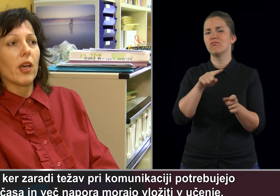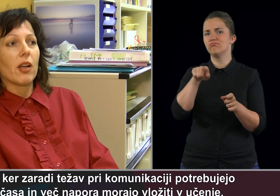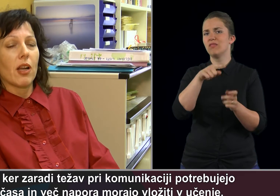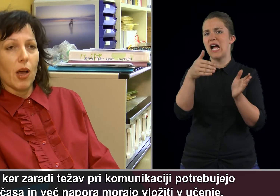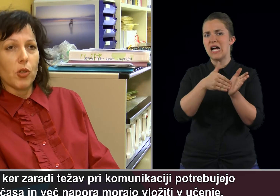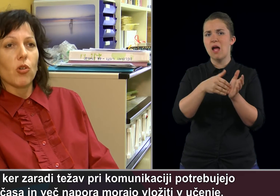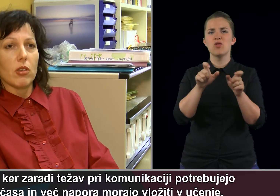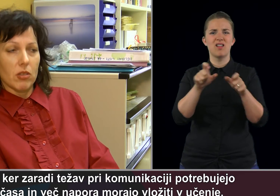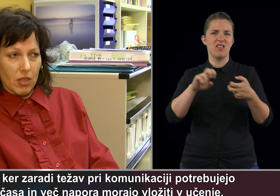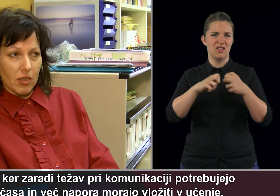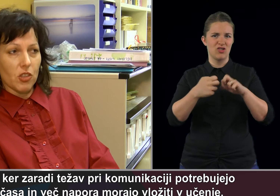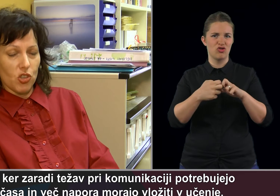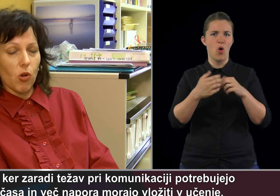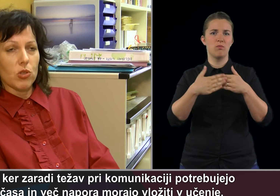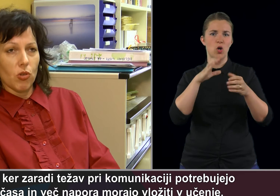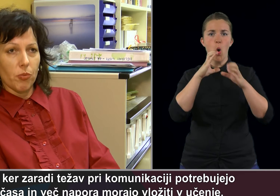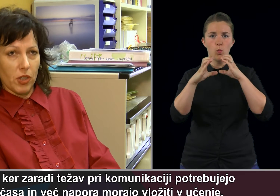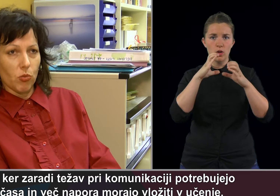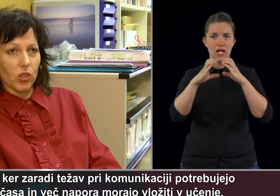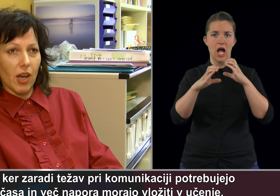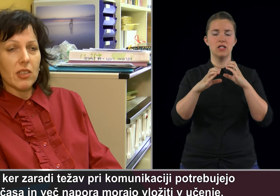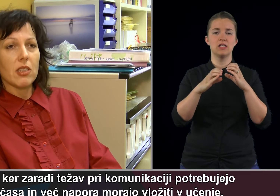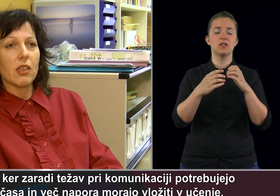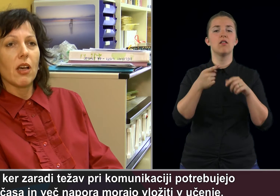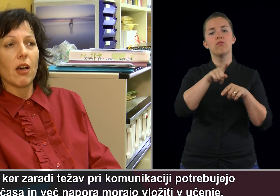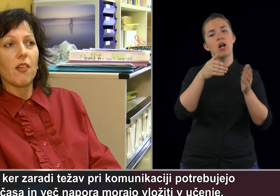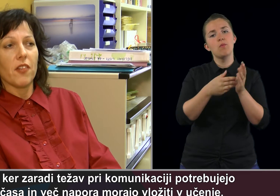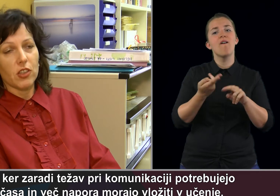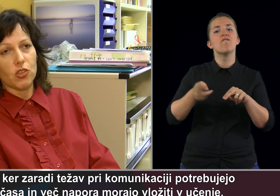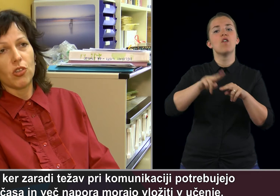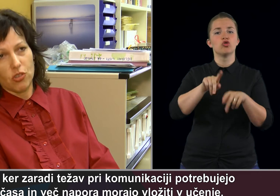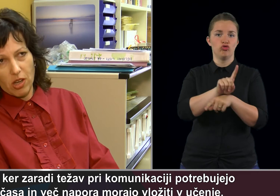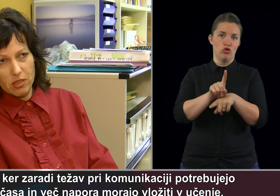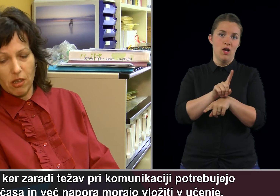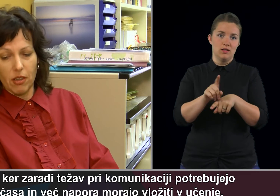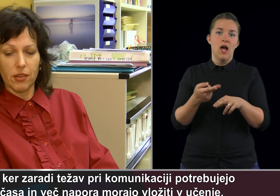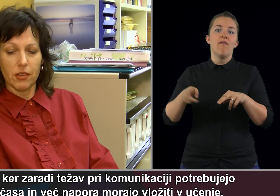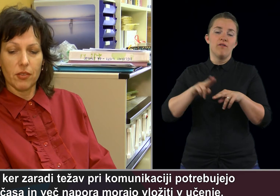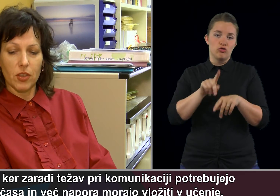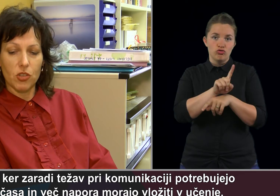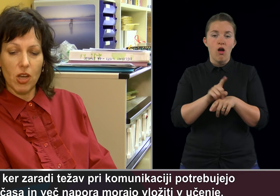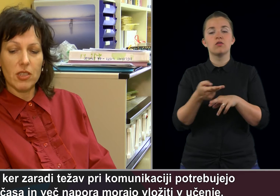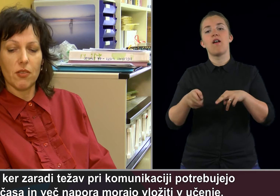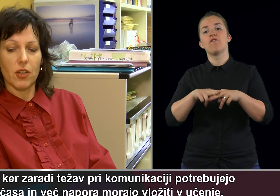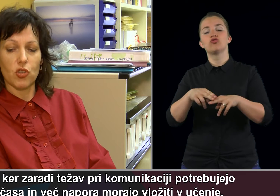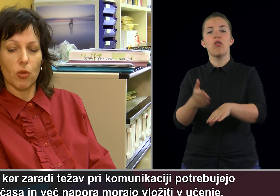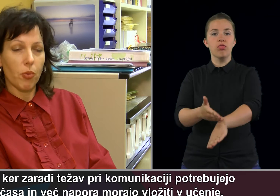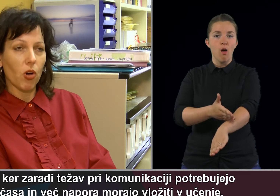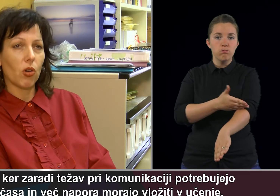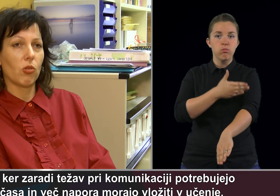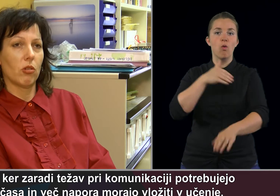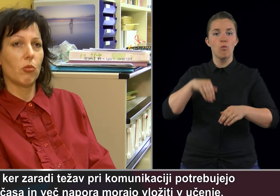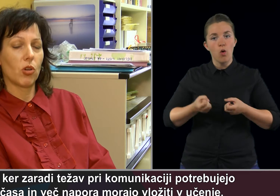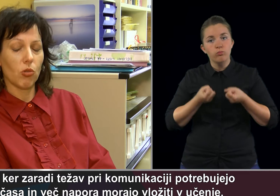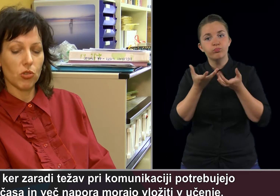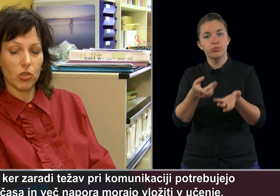Zato, ker rabijo zaradi težav pri komunikaciji več časa, a ne? Več časa, več